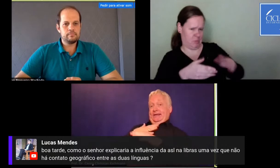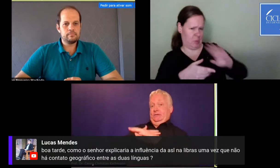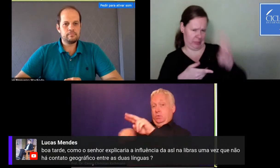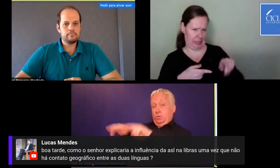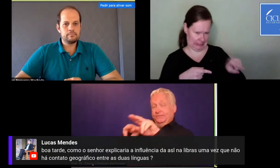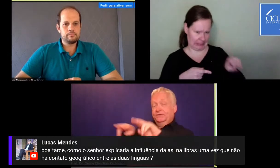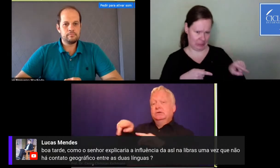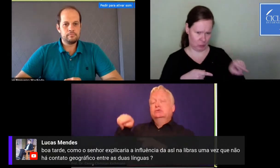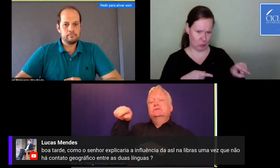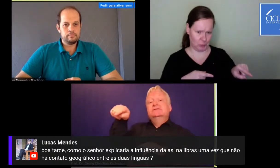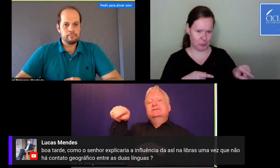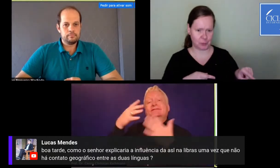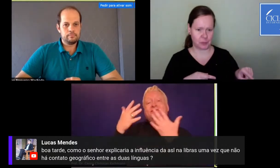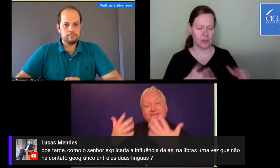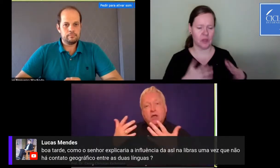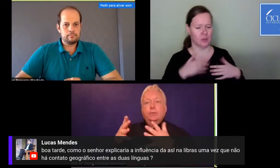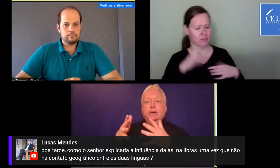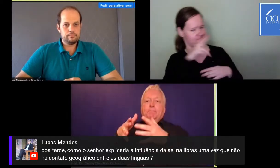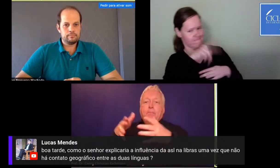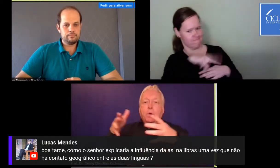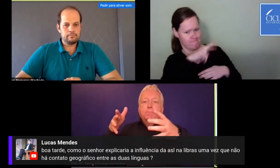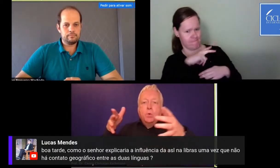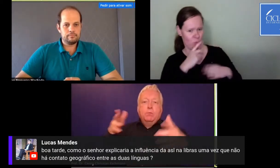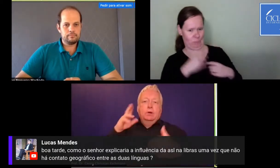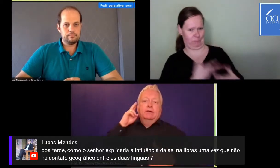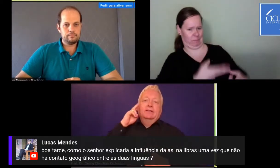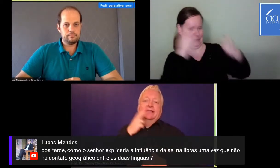mais possíveis.